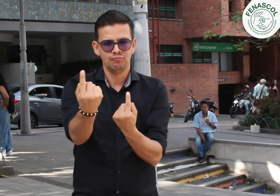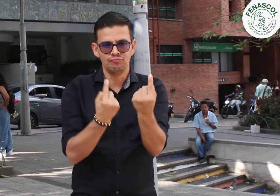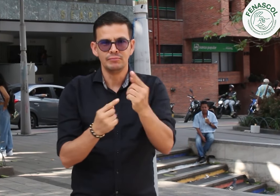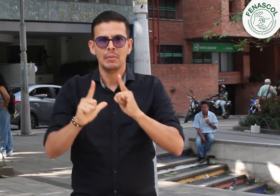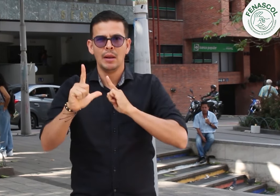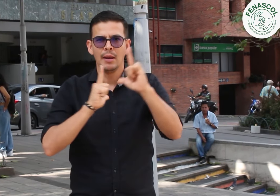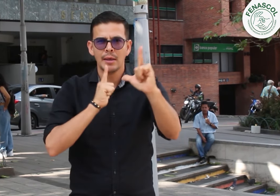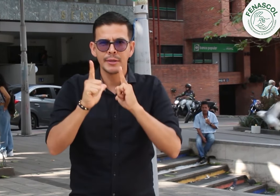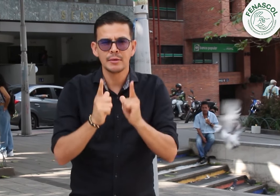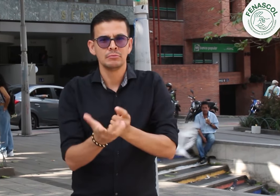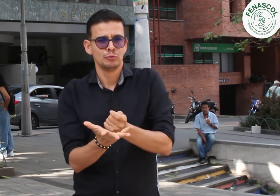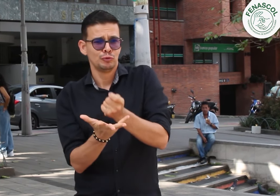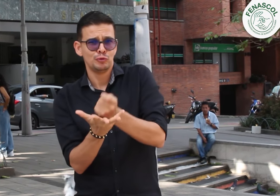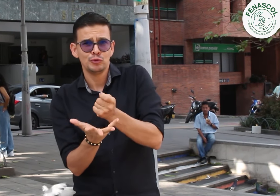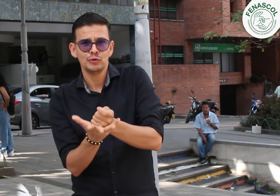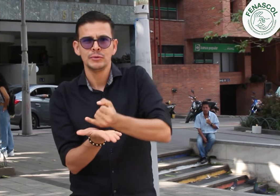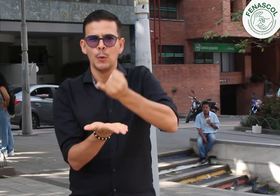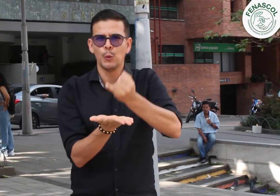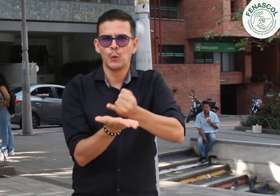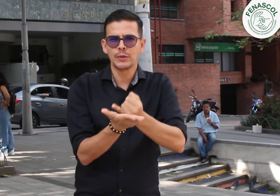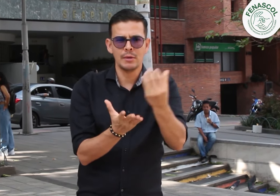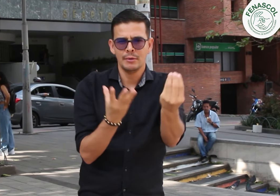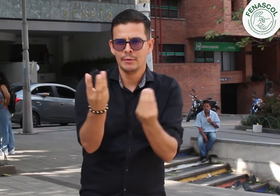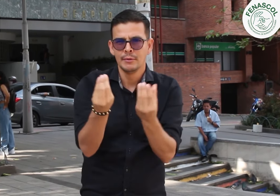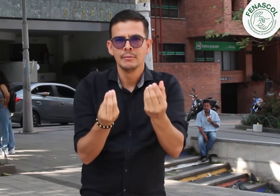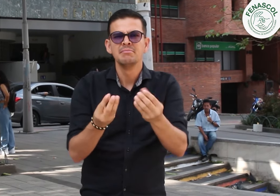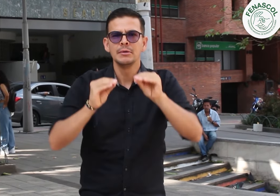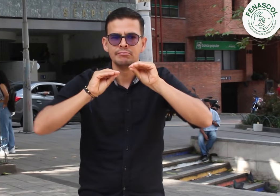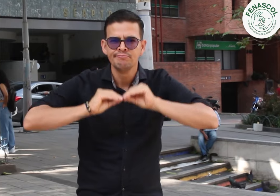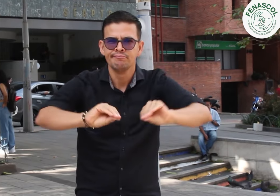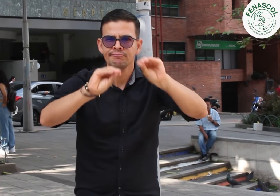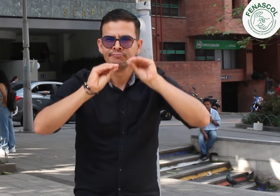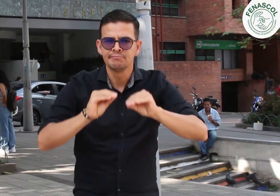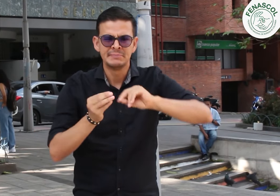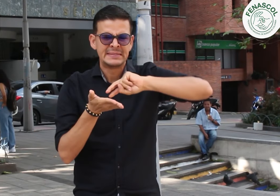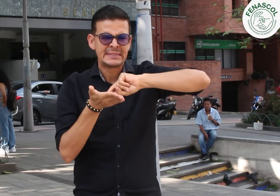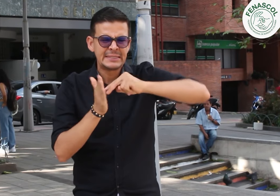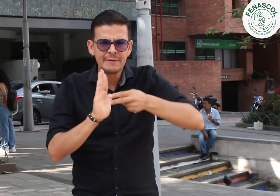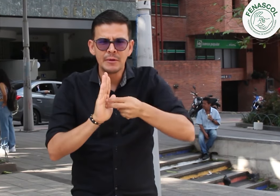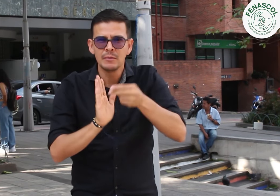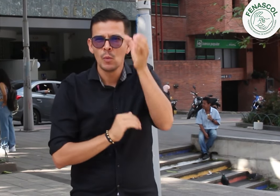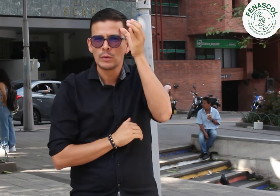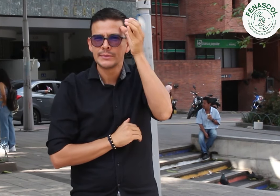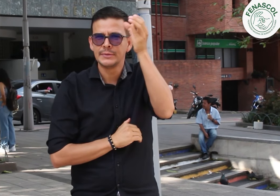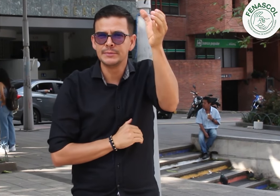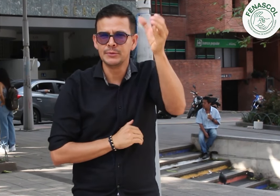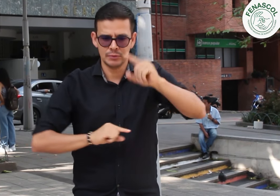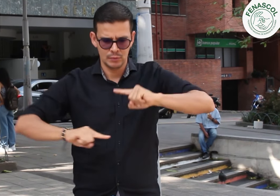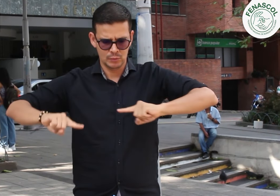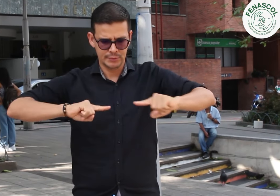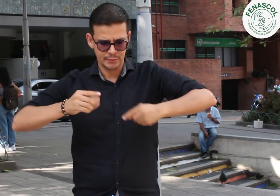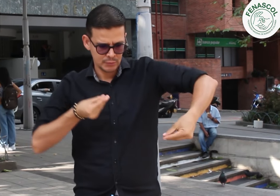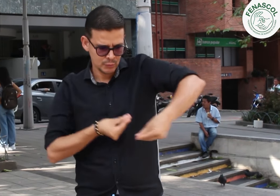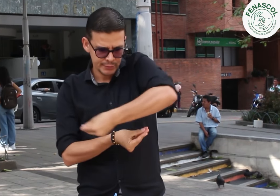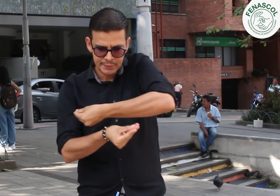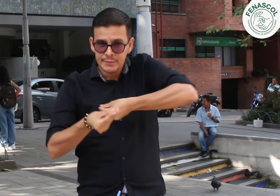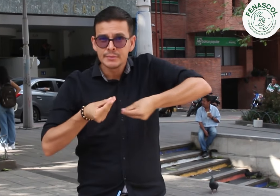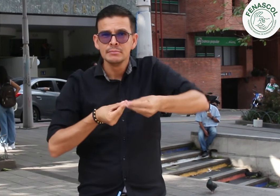líderes socios juntas y así ir formándolos en conceptos sobre administración y